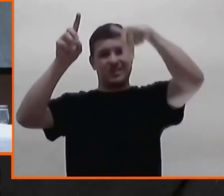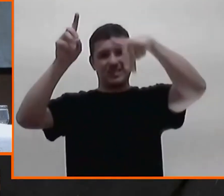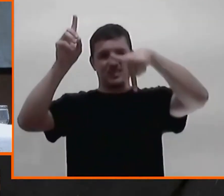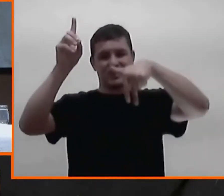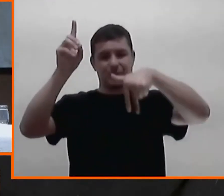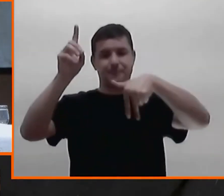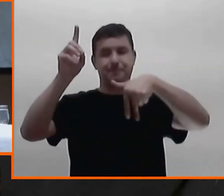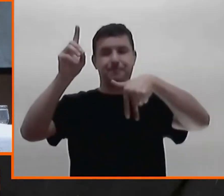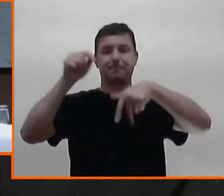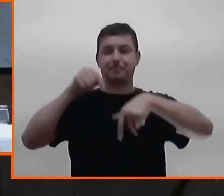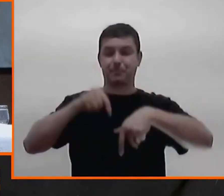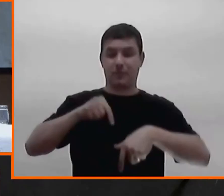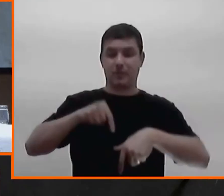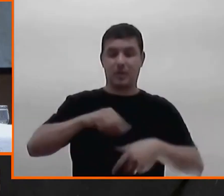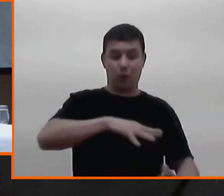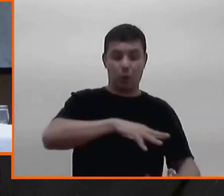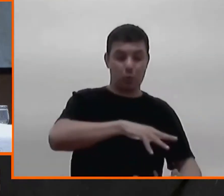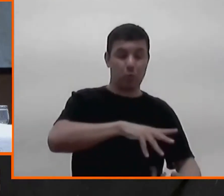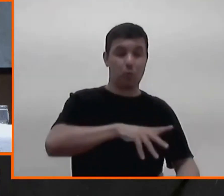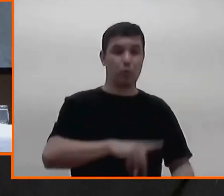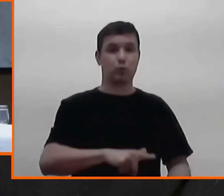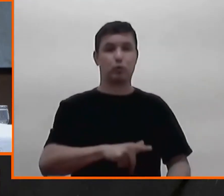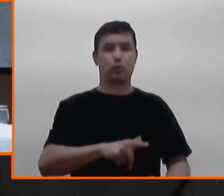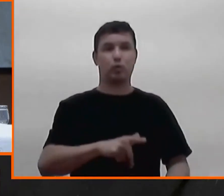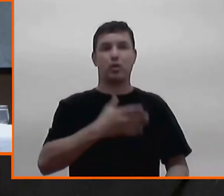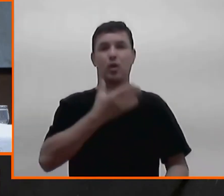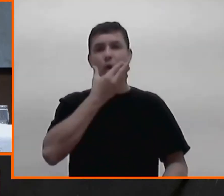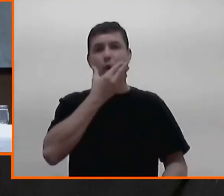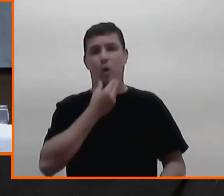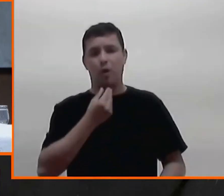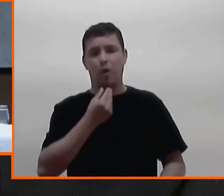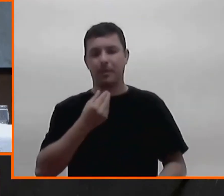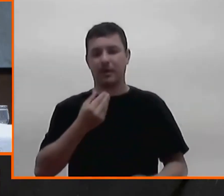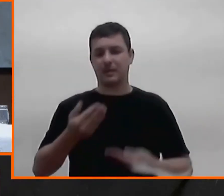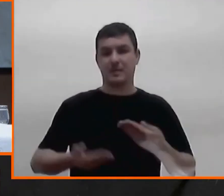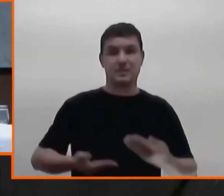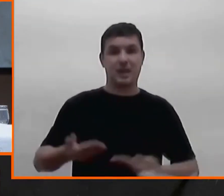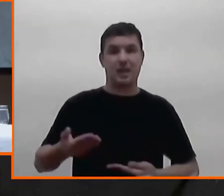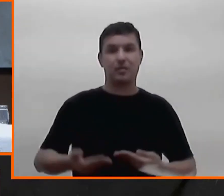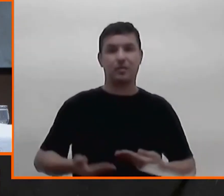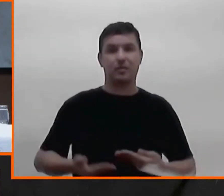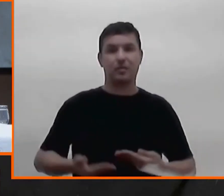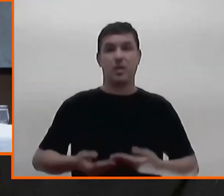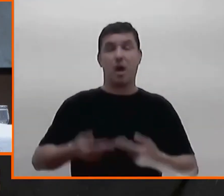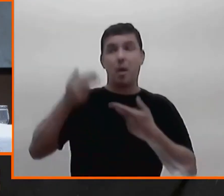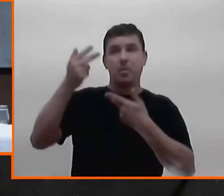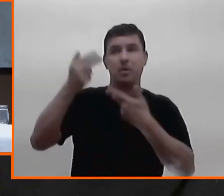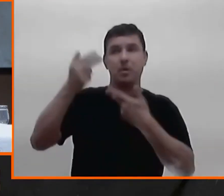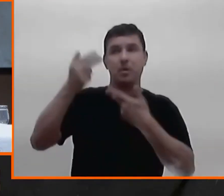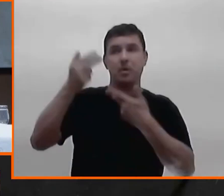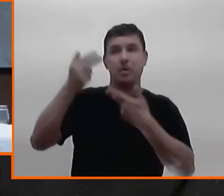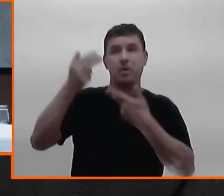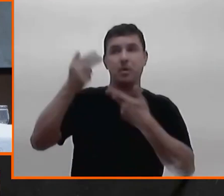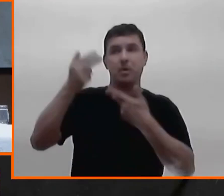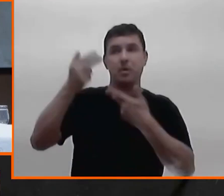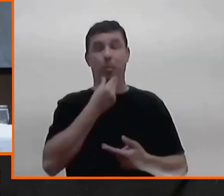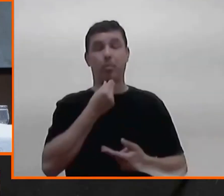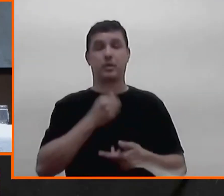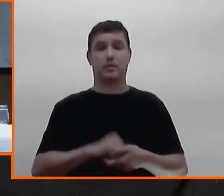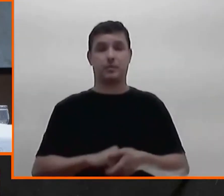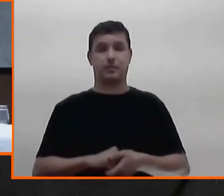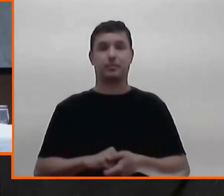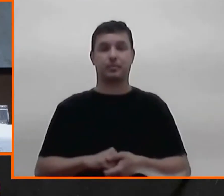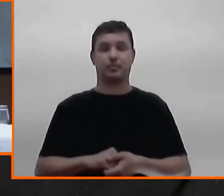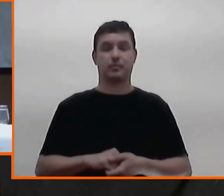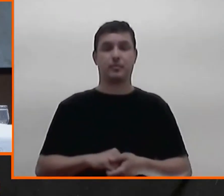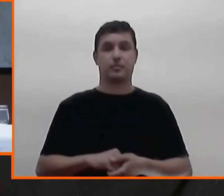esvaziou, assumindo a forma de servo, tornando-se em semelhança de homens, reconhecido em figura humana,